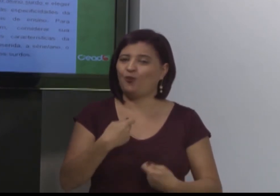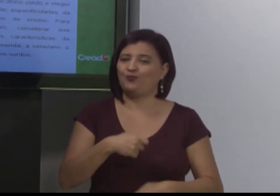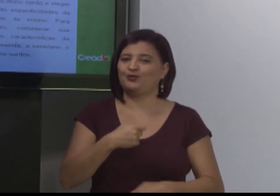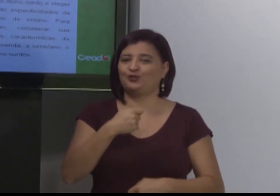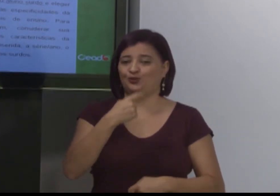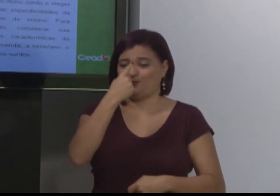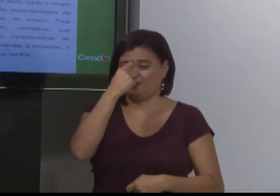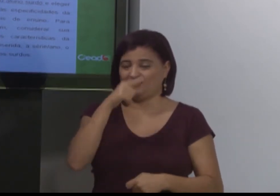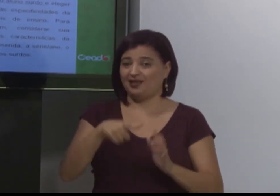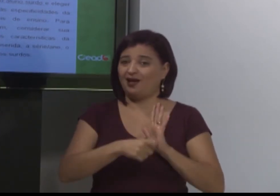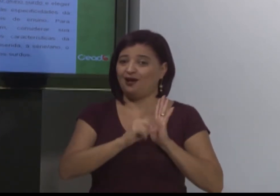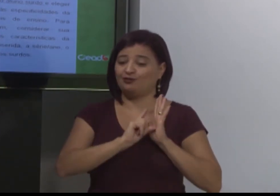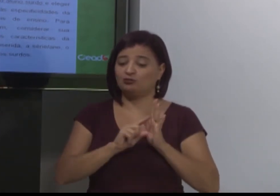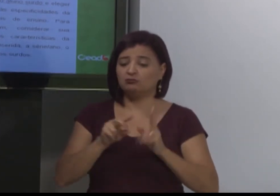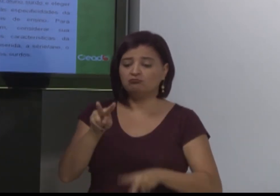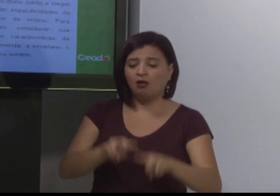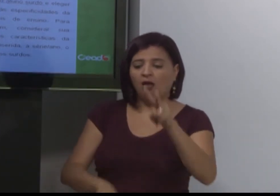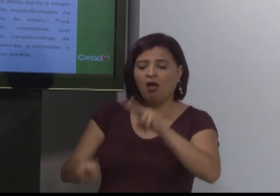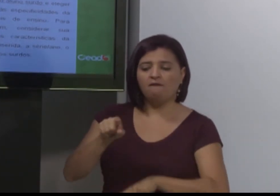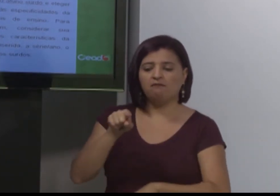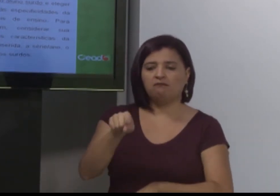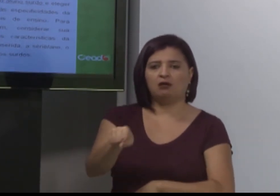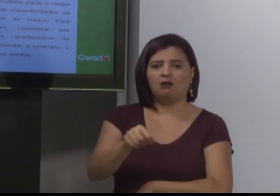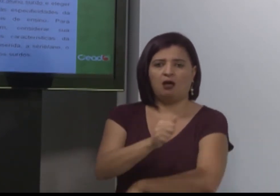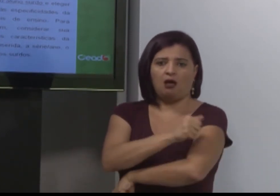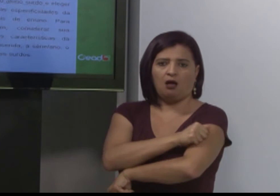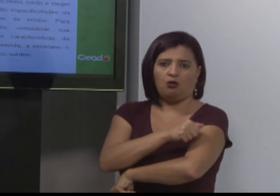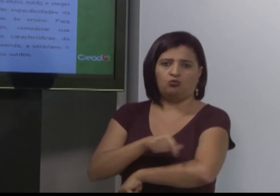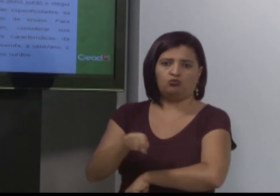de conhecimento? Então, previamente, eu tenho que avaliar o aluno.